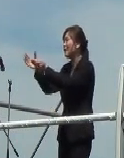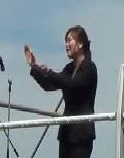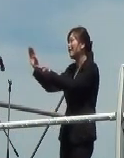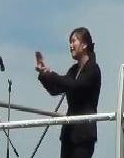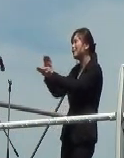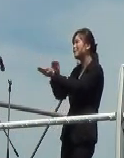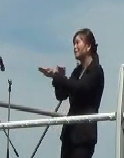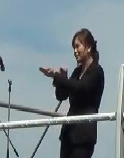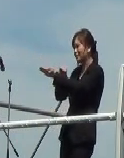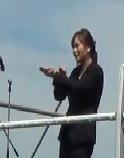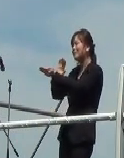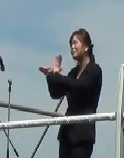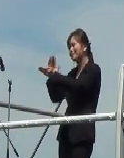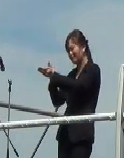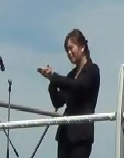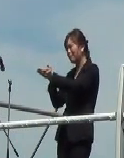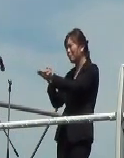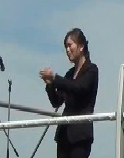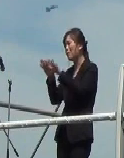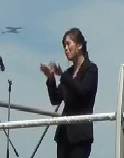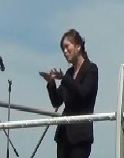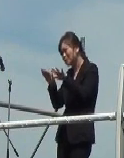あの子は帰らない、